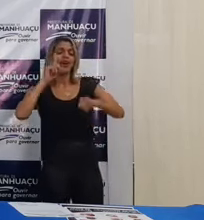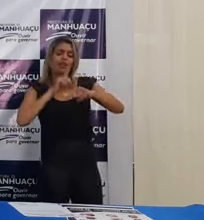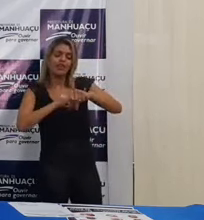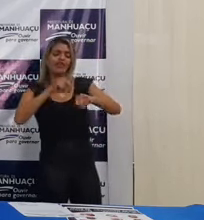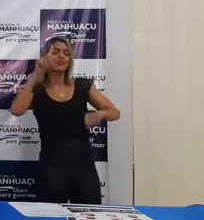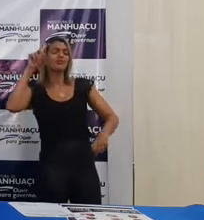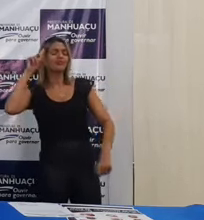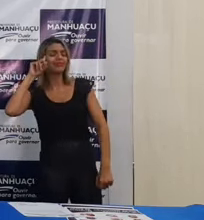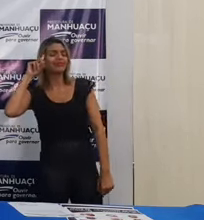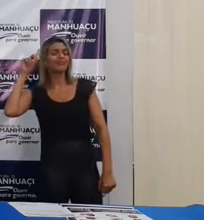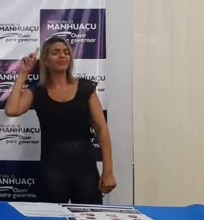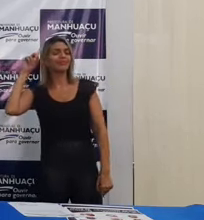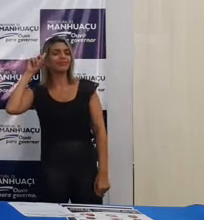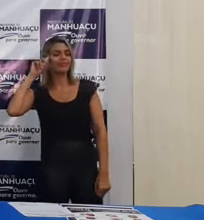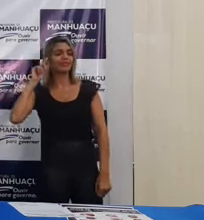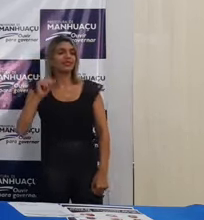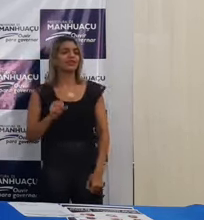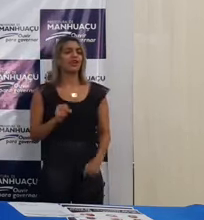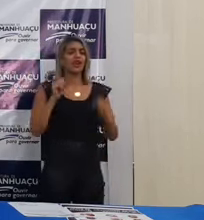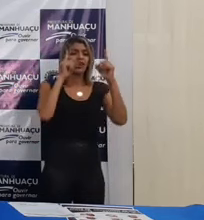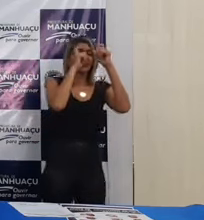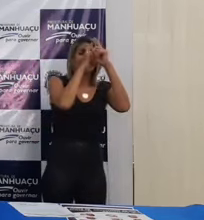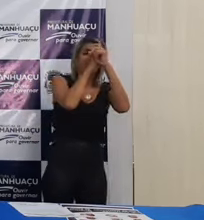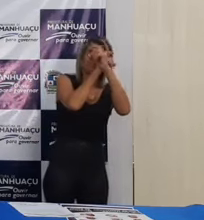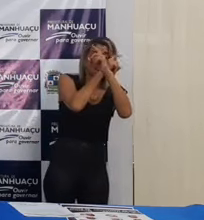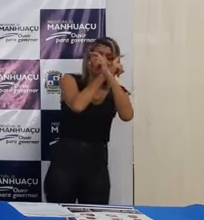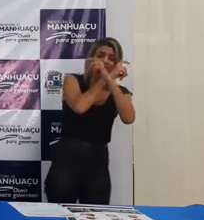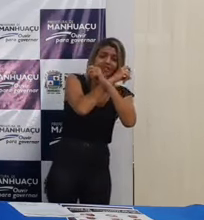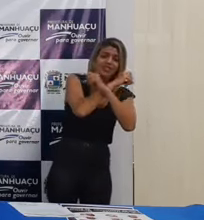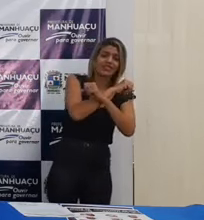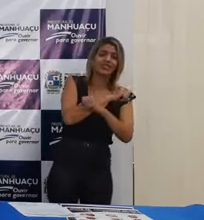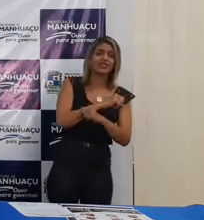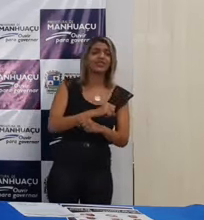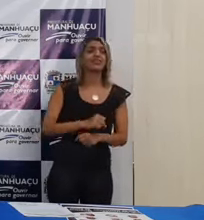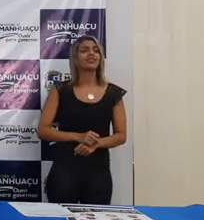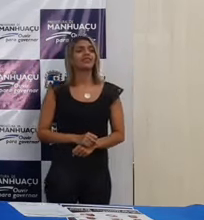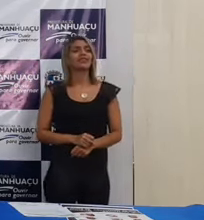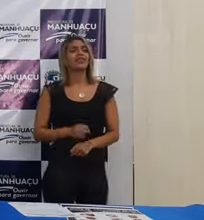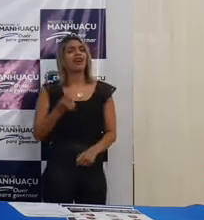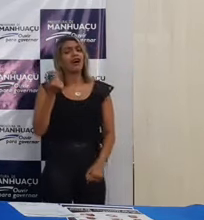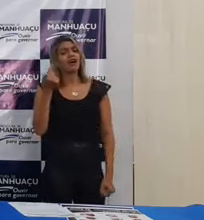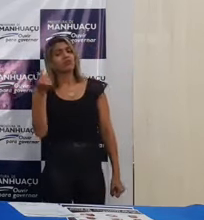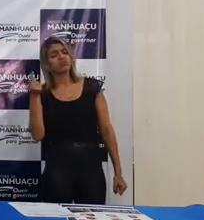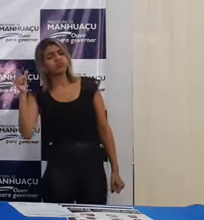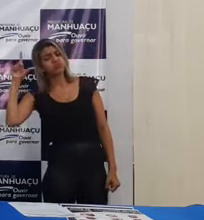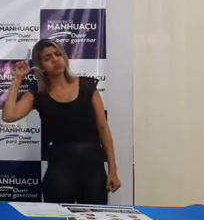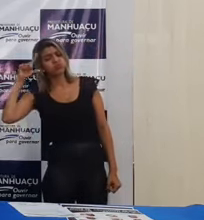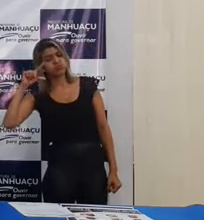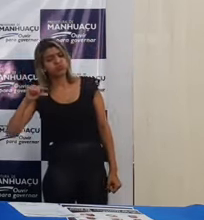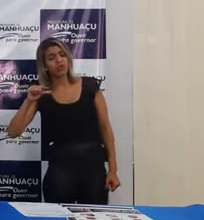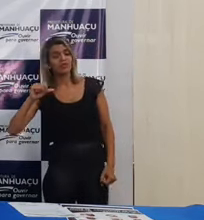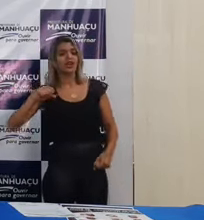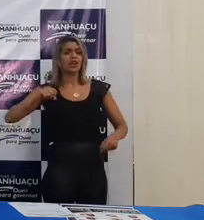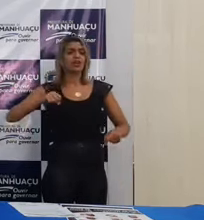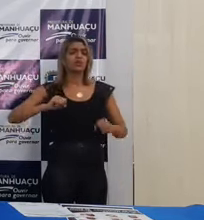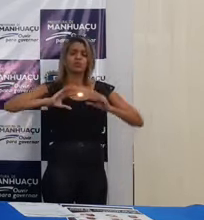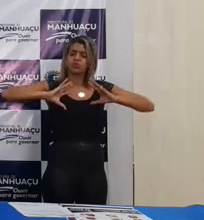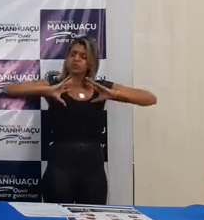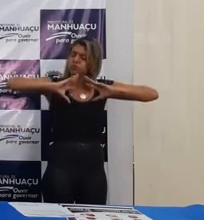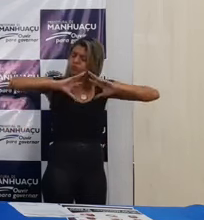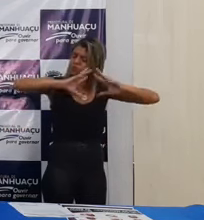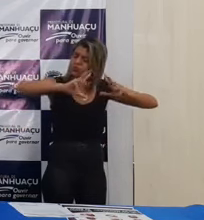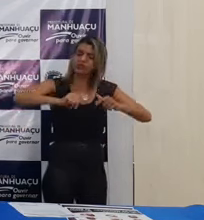sabe da dificuldade que todos estão tendo. A gente sabe que o comércio está com a dificuldade financeira. Não só ele, todos. Mas a gente